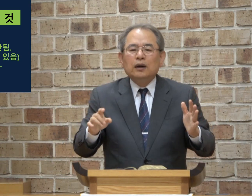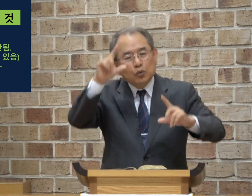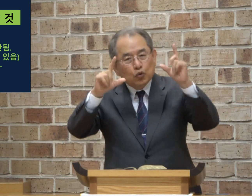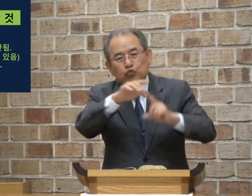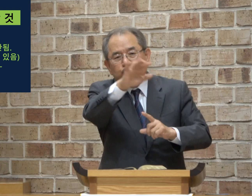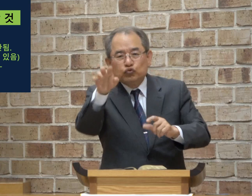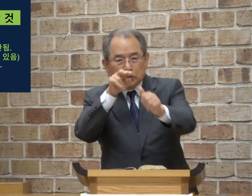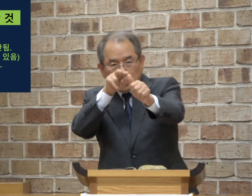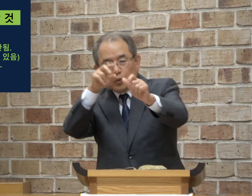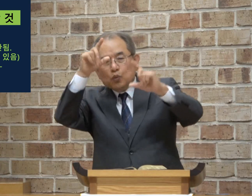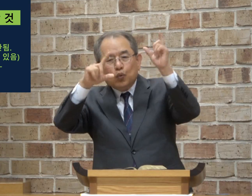사는 동안에